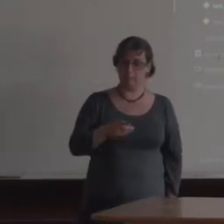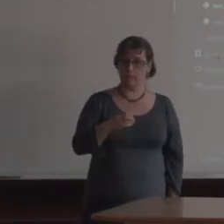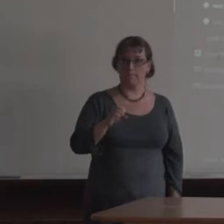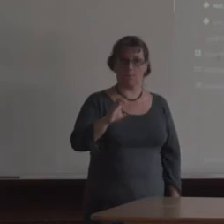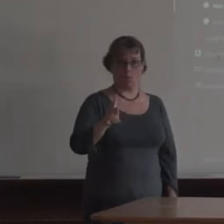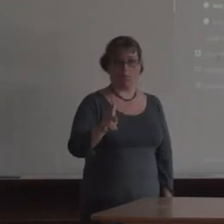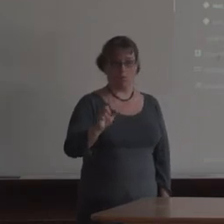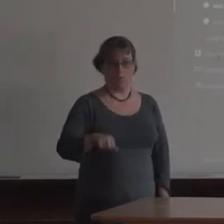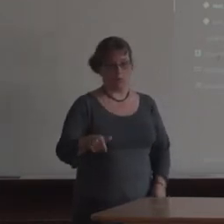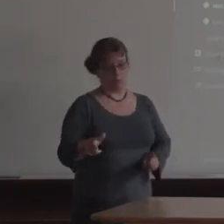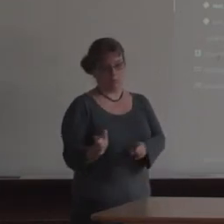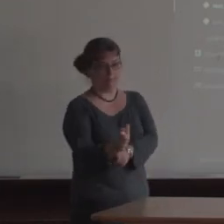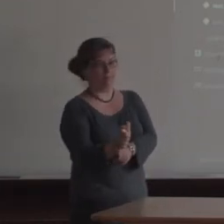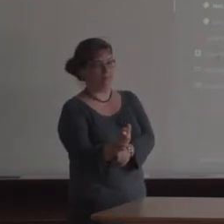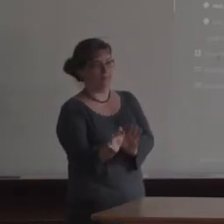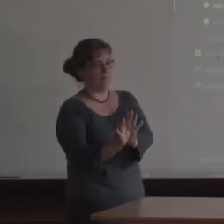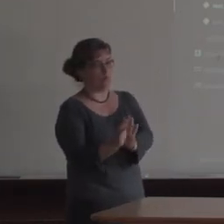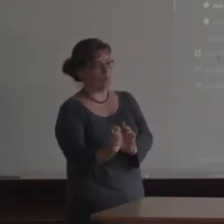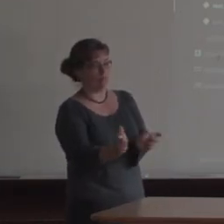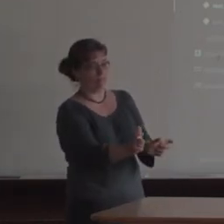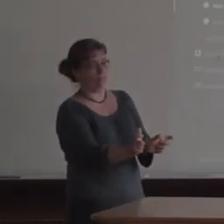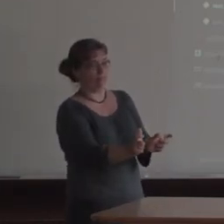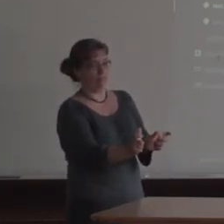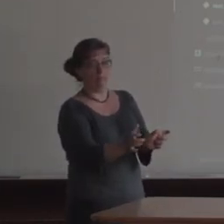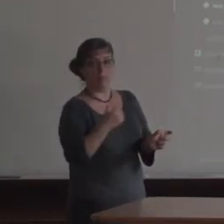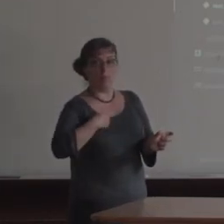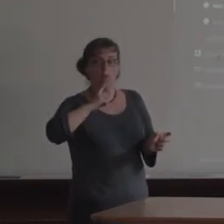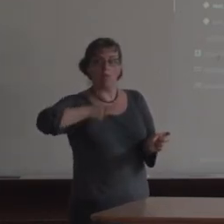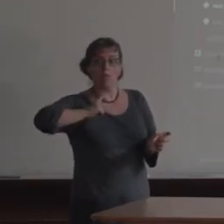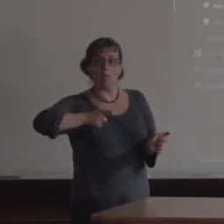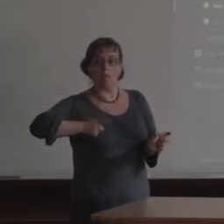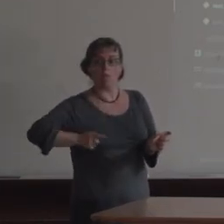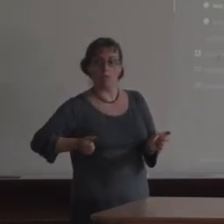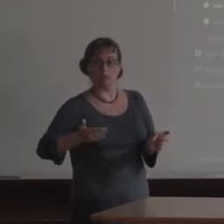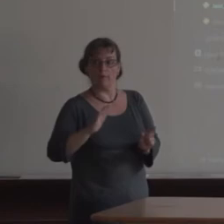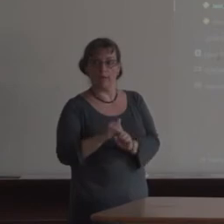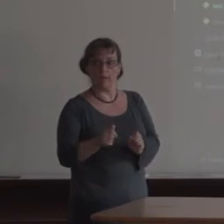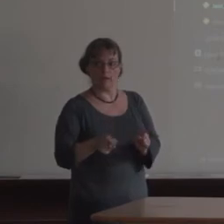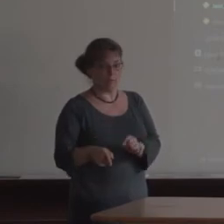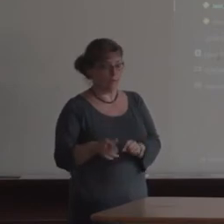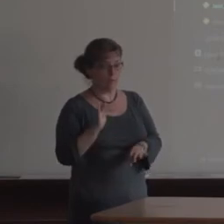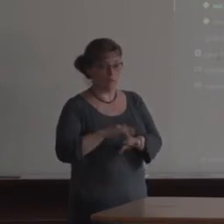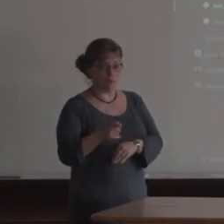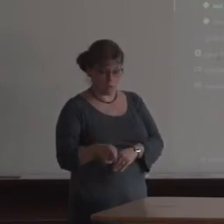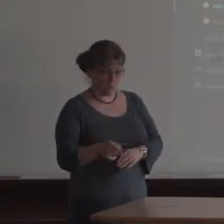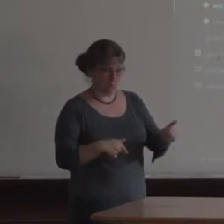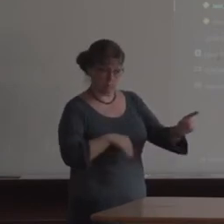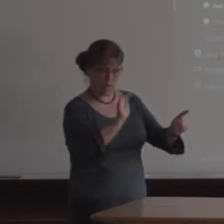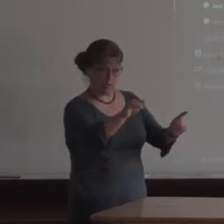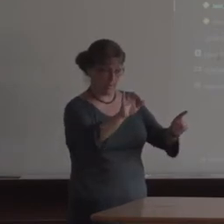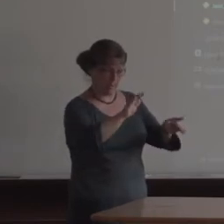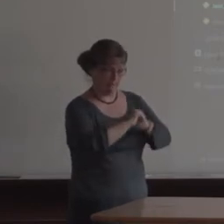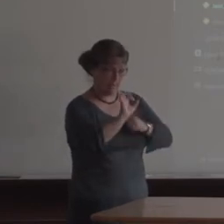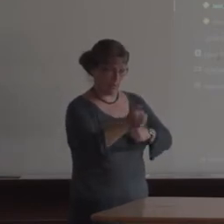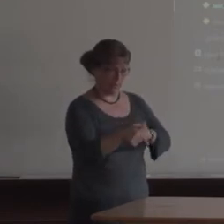ma fonction, après, je peux faire un certain nombre d'assertions dessus. Je peux lui demander, est-ce que tu as été appelé? Oui. Je peux lui demander combien de